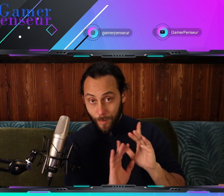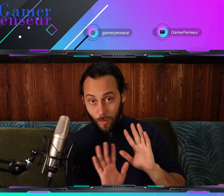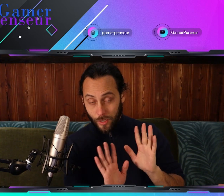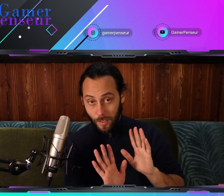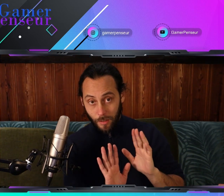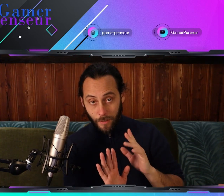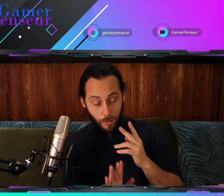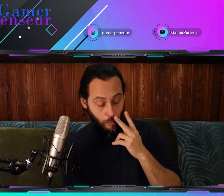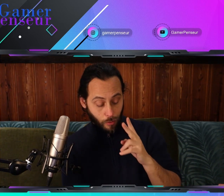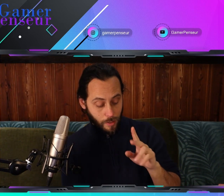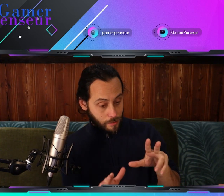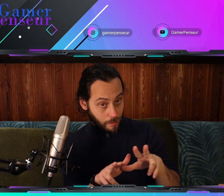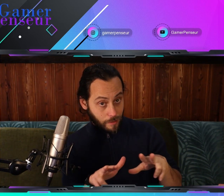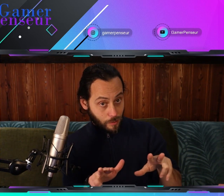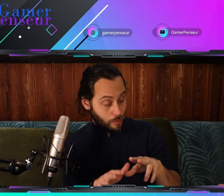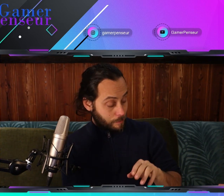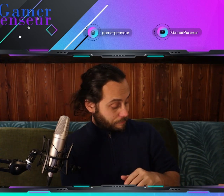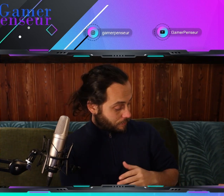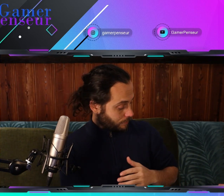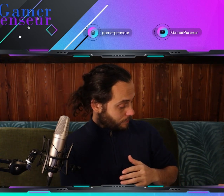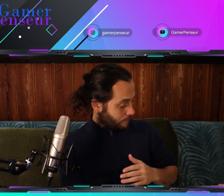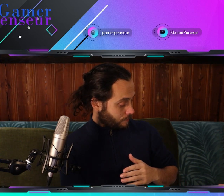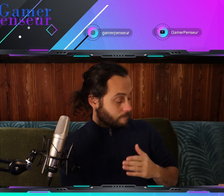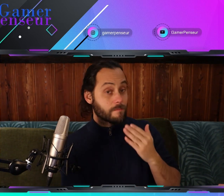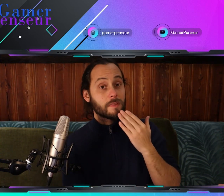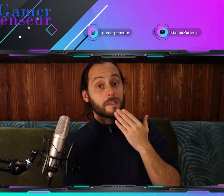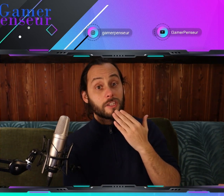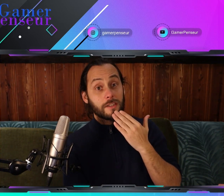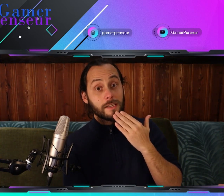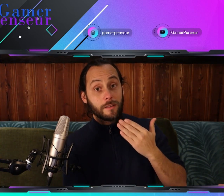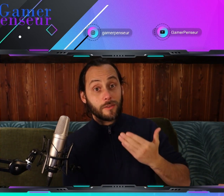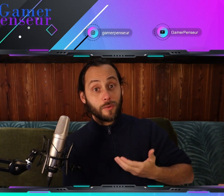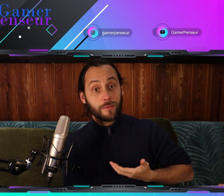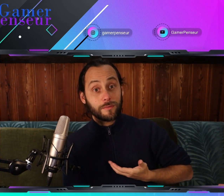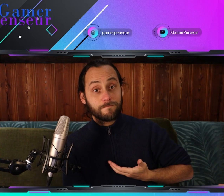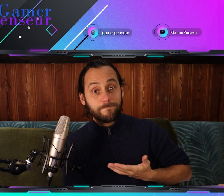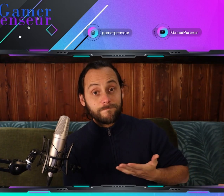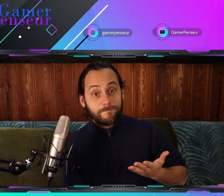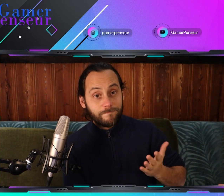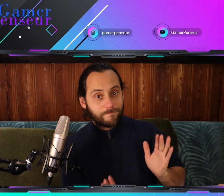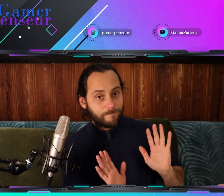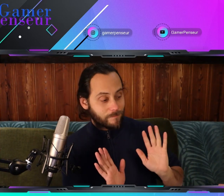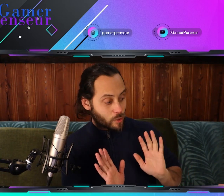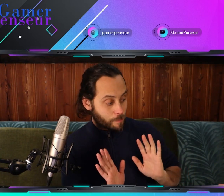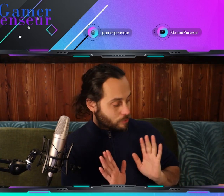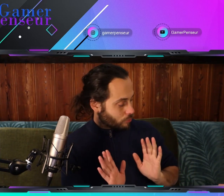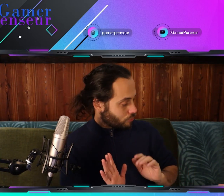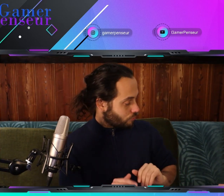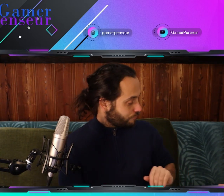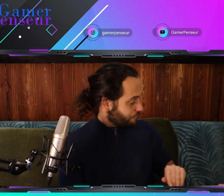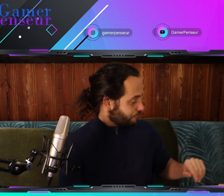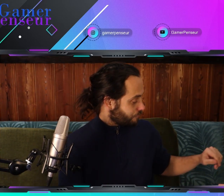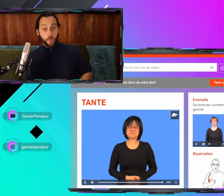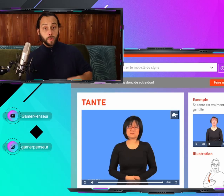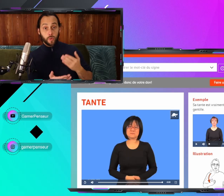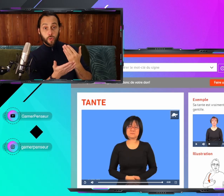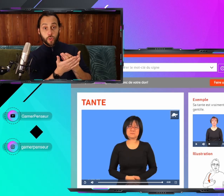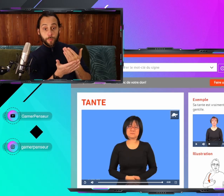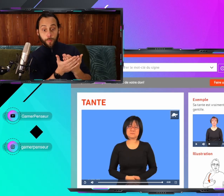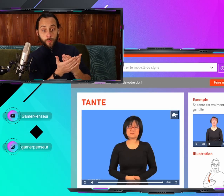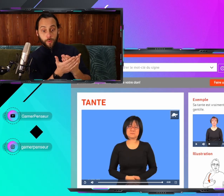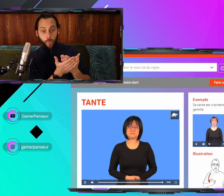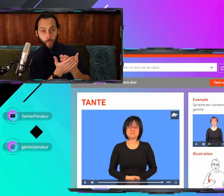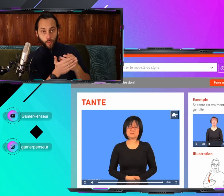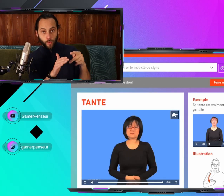Mais faut pas l'enregistrer, on va le contrôler sur la vidéo. Hein. Là, j'ai ça, tante. Je suis pas sûr du tout. Alors,